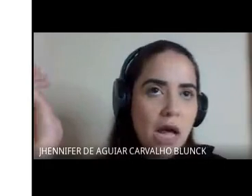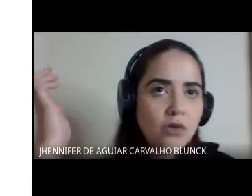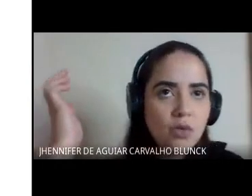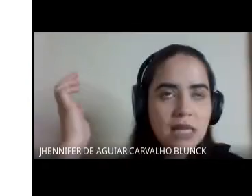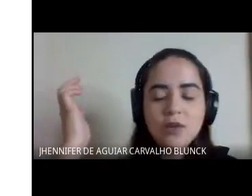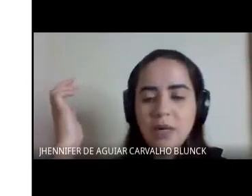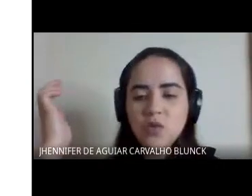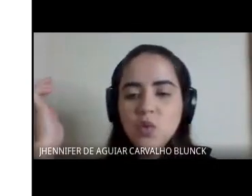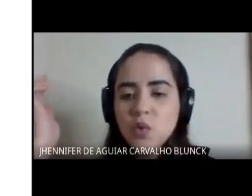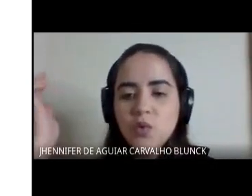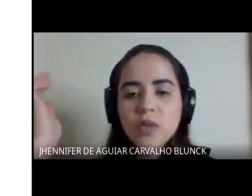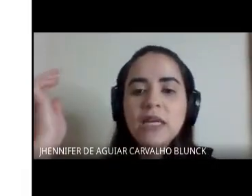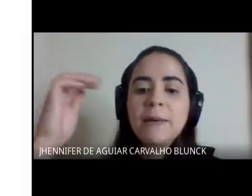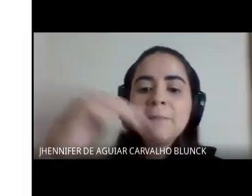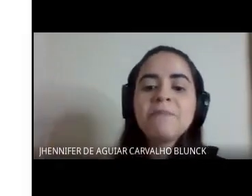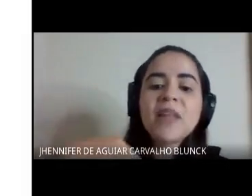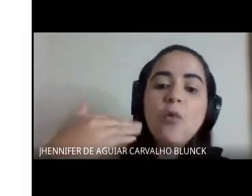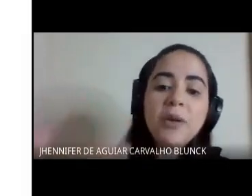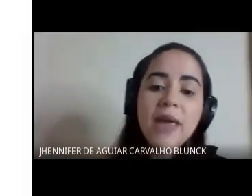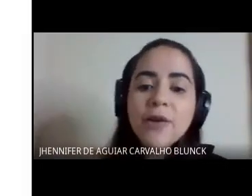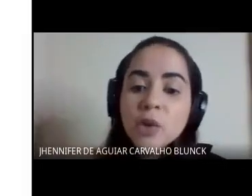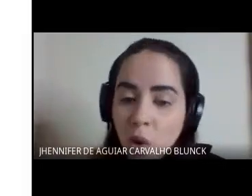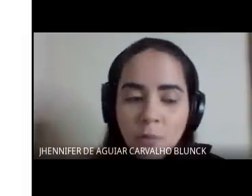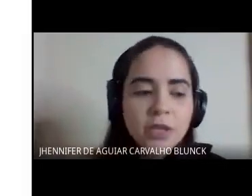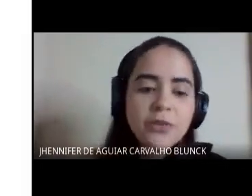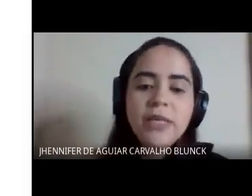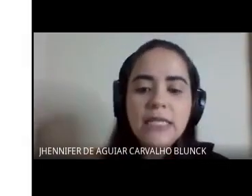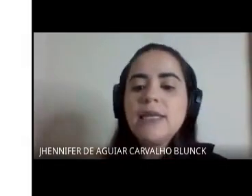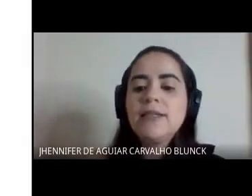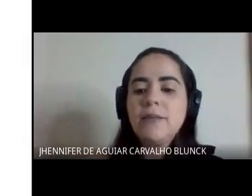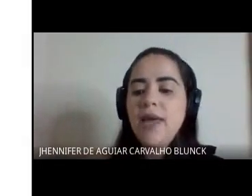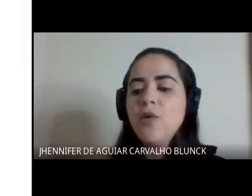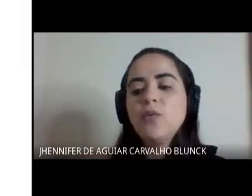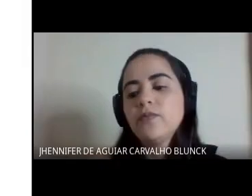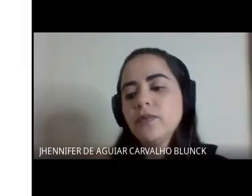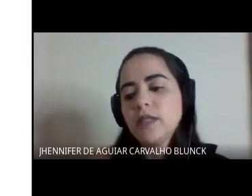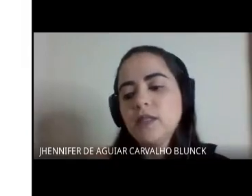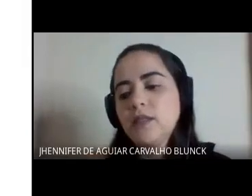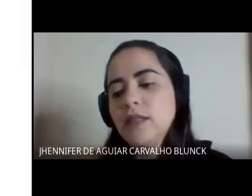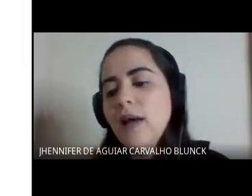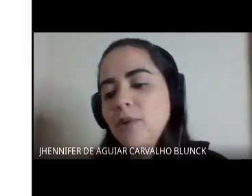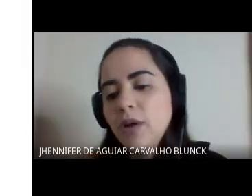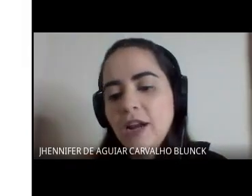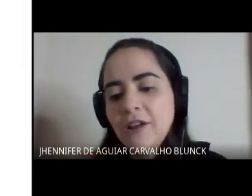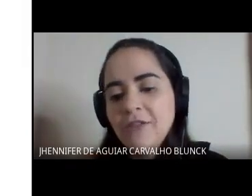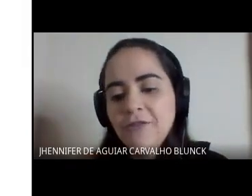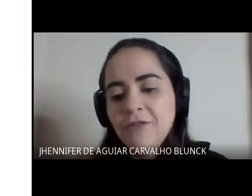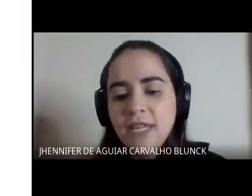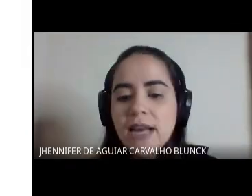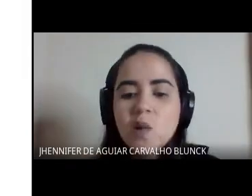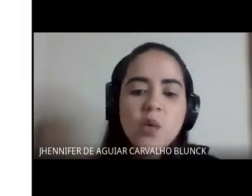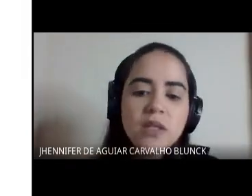Instituto Nacional de Educação para Surdos, o primeiro nome que o INES recebeu, na